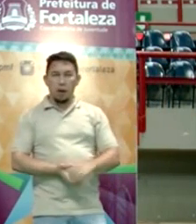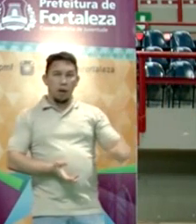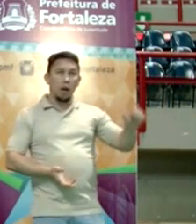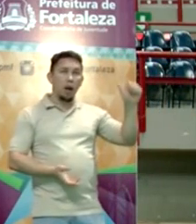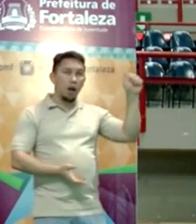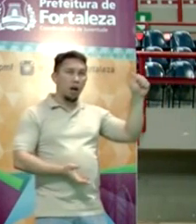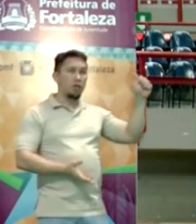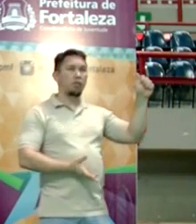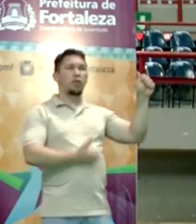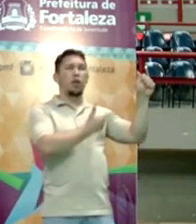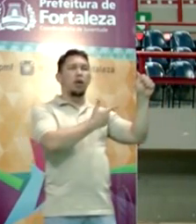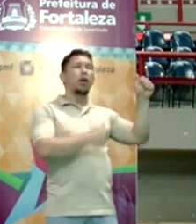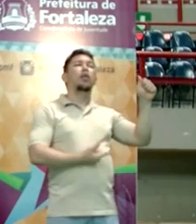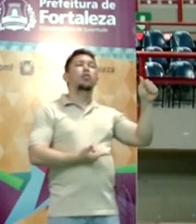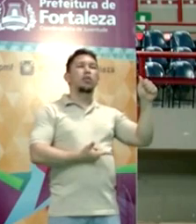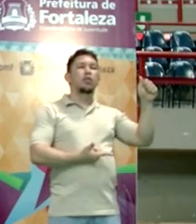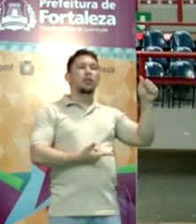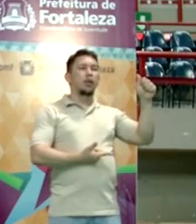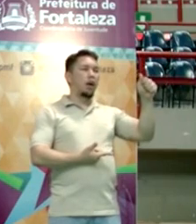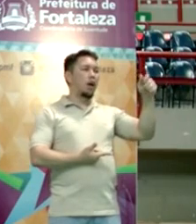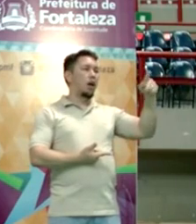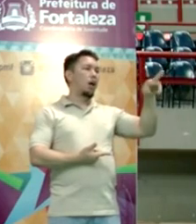de aprovação.